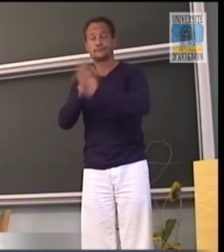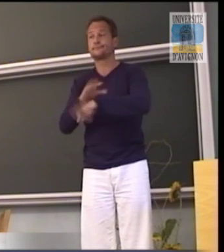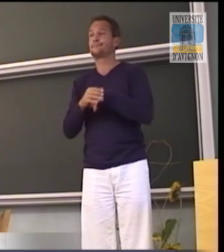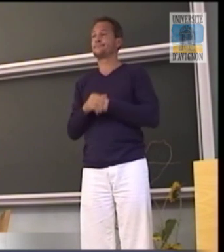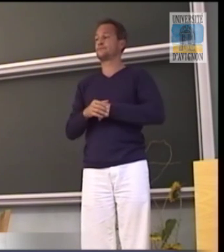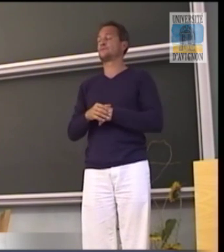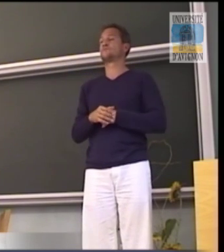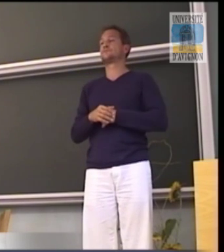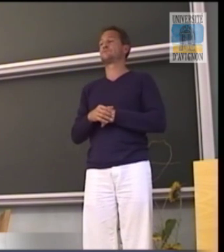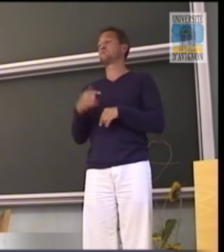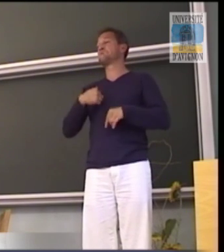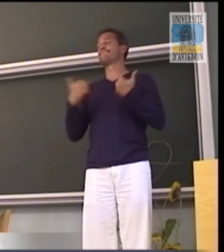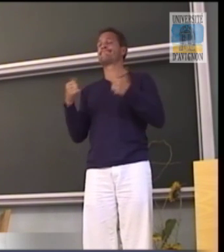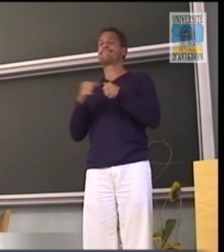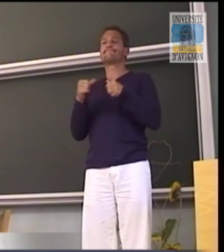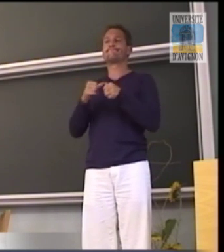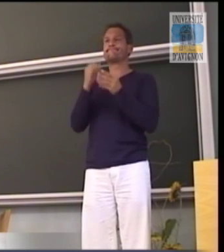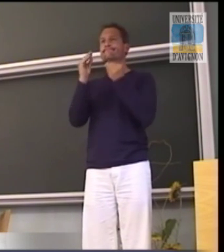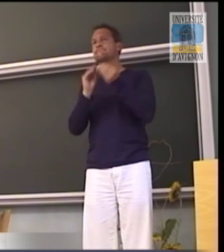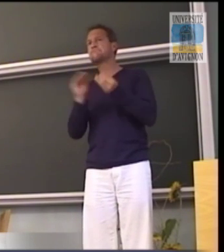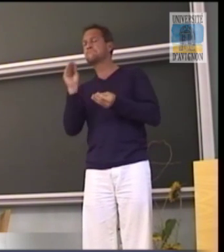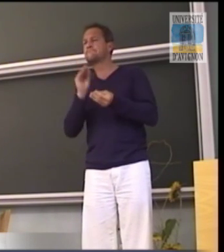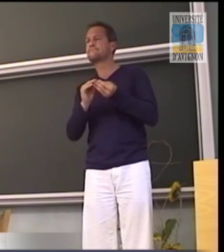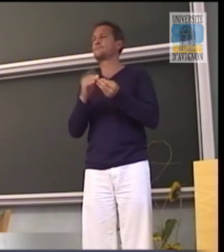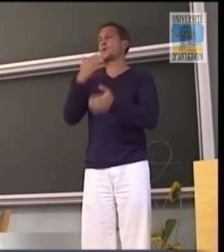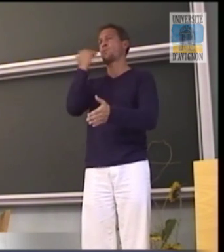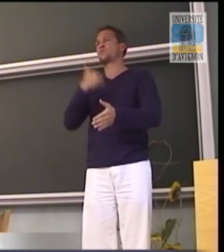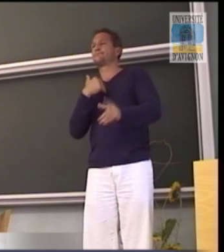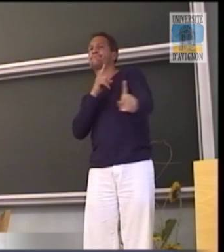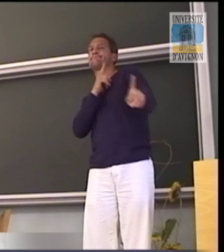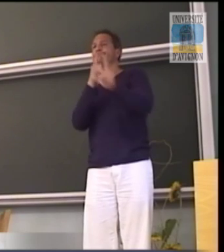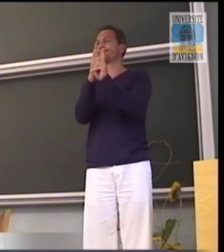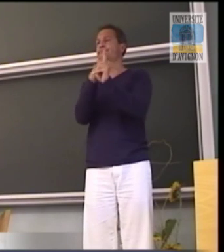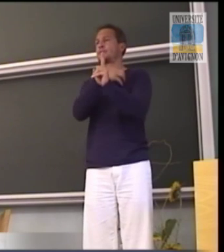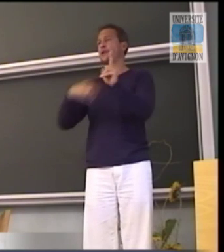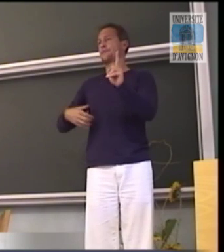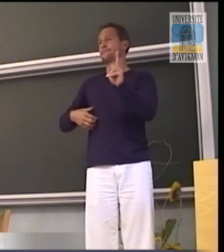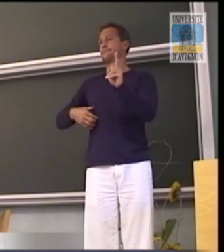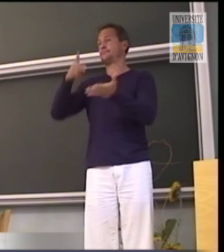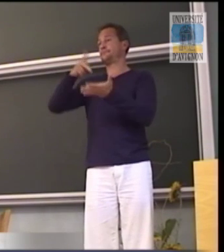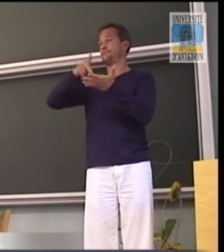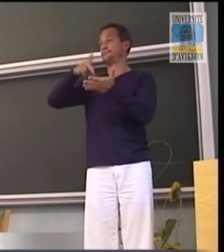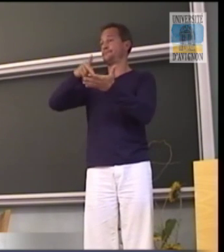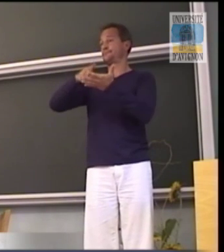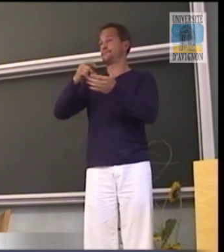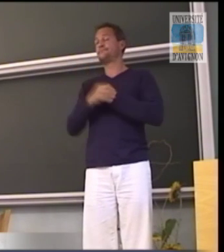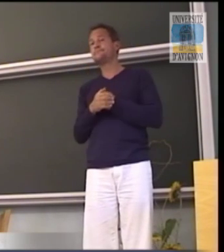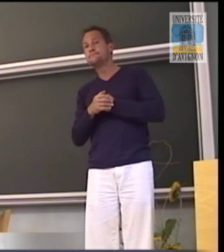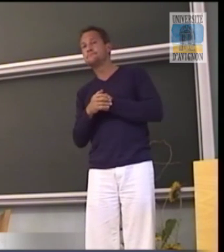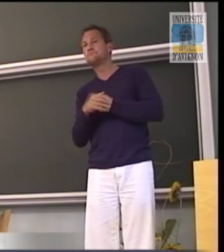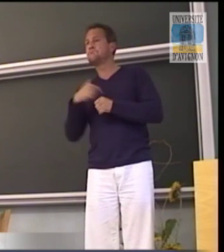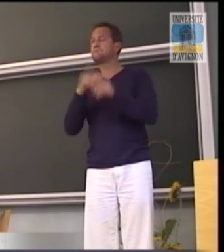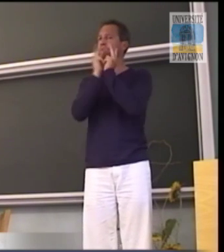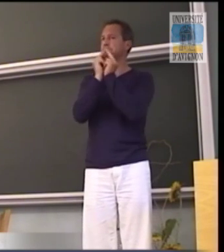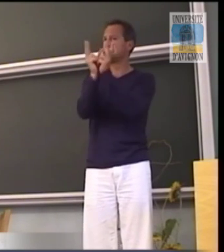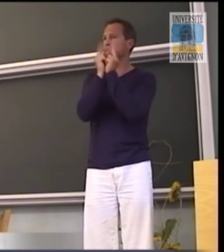politique affirmée évidemment, mais dans quel calendrier et combien de temps il va falloir attendre, car il y a un public qui est là au bord et qui est prêt à partir.